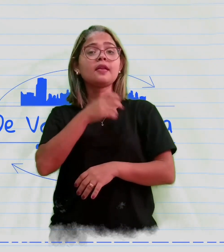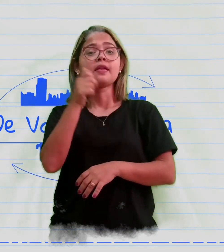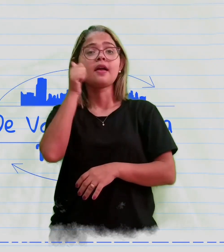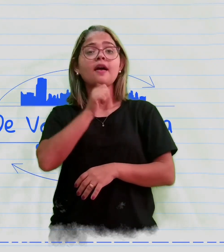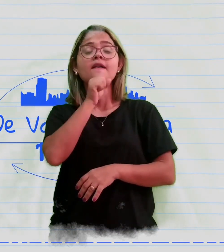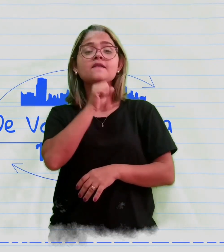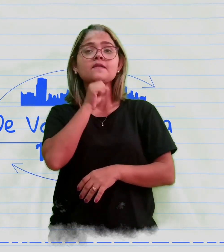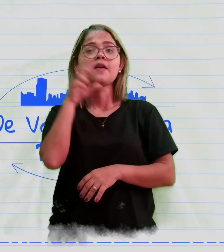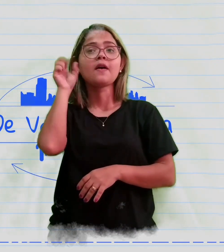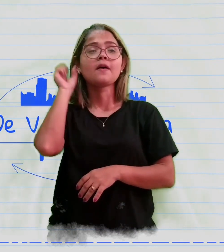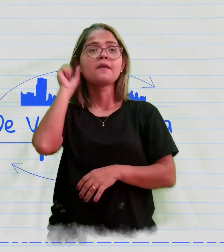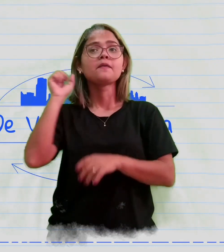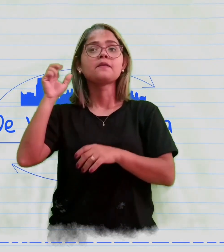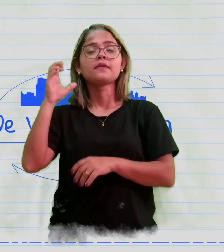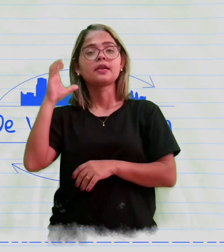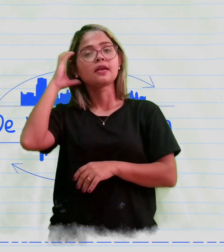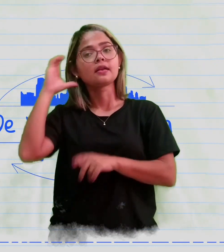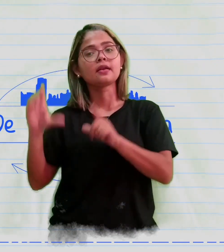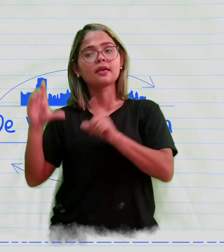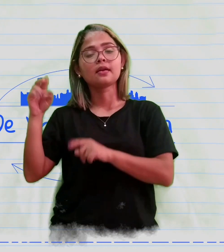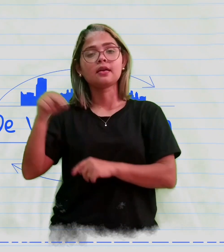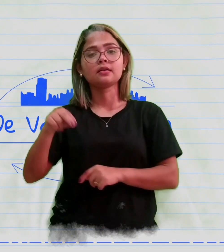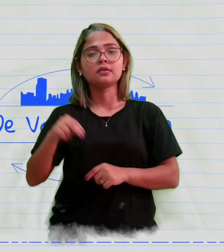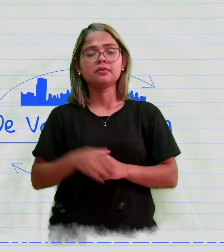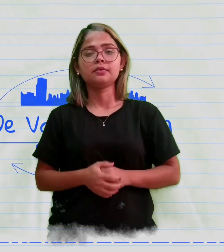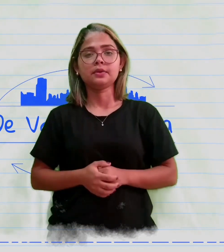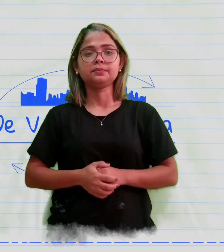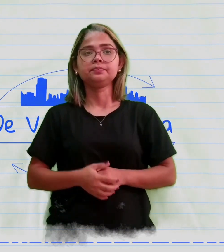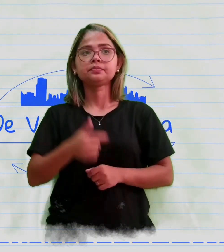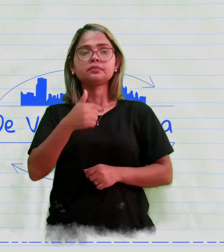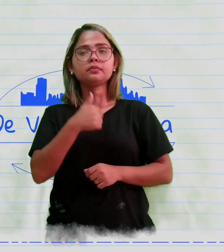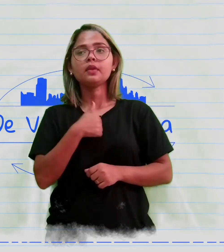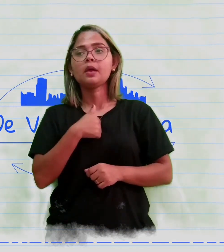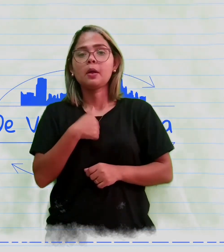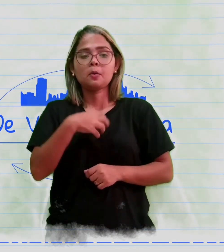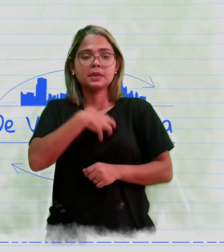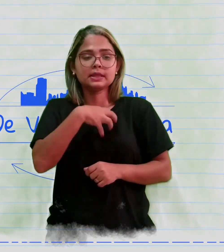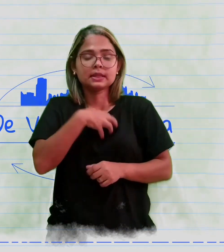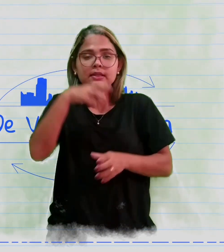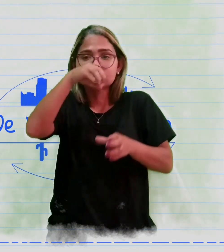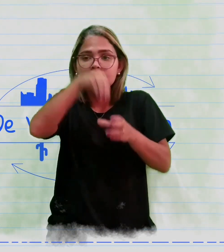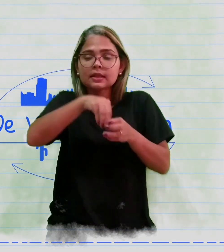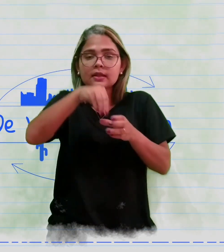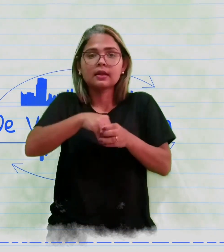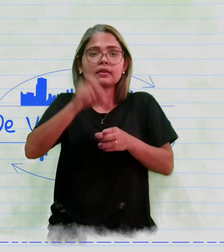tal. Quando eu escutei Volta, fez uma imersão tão grande, me senti dentro de você olhar o